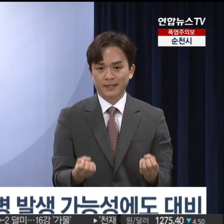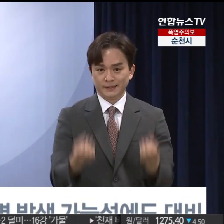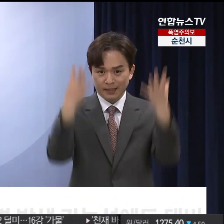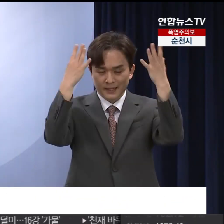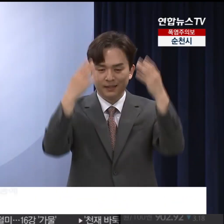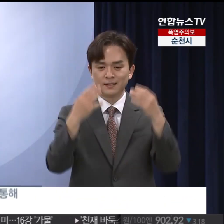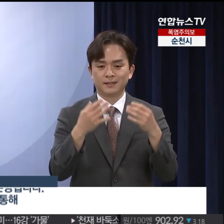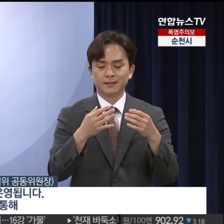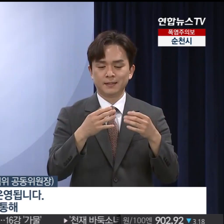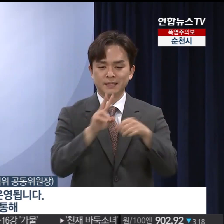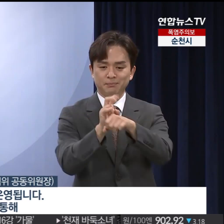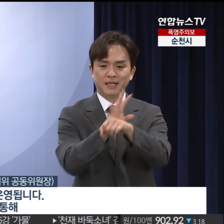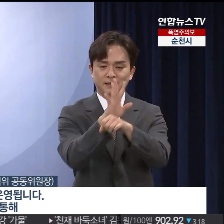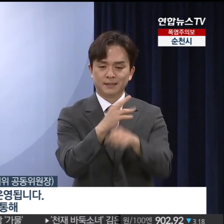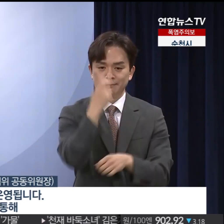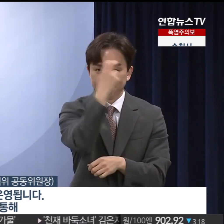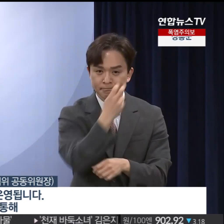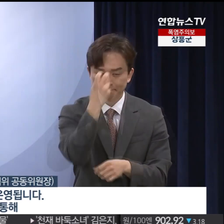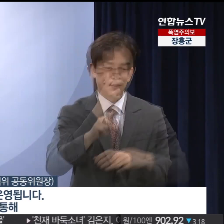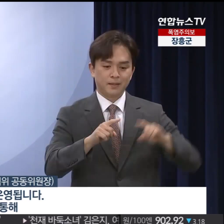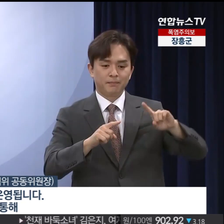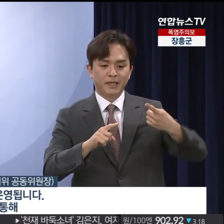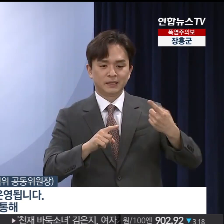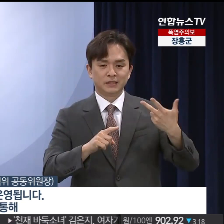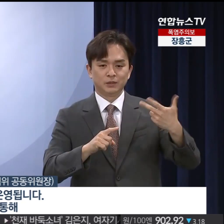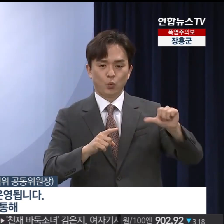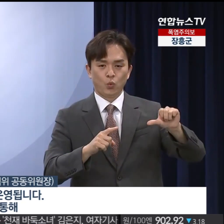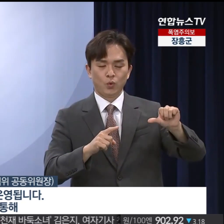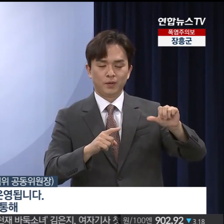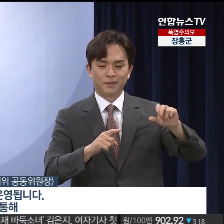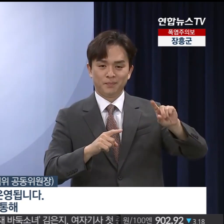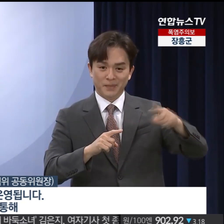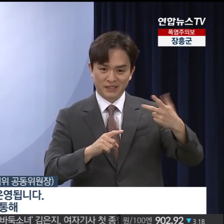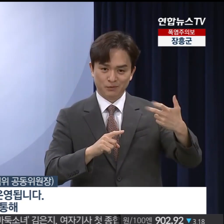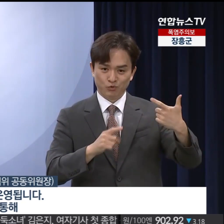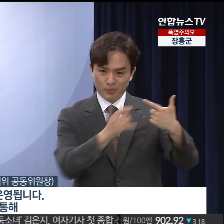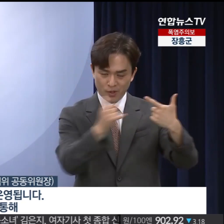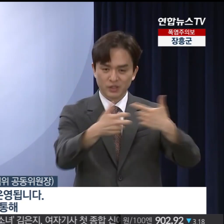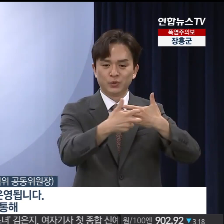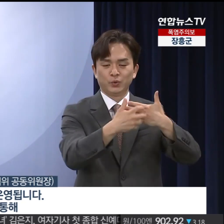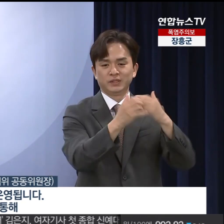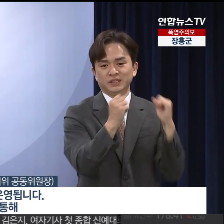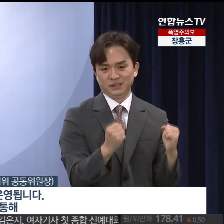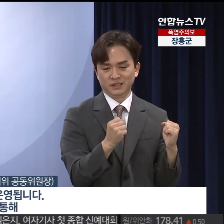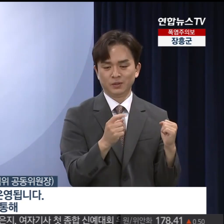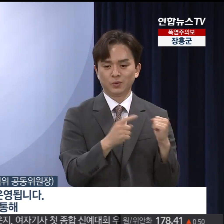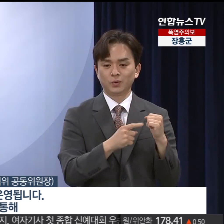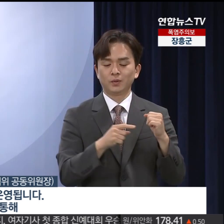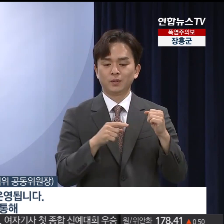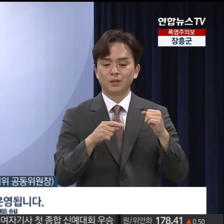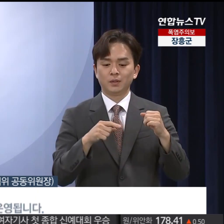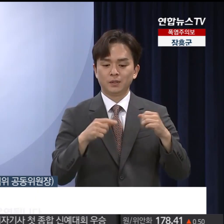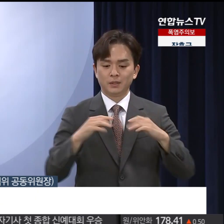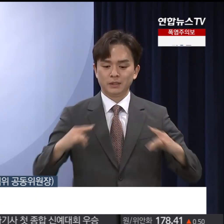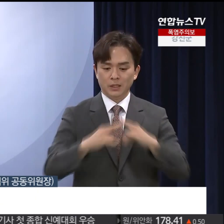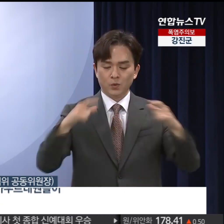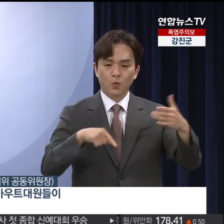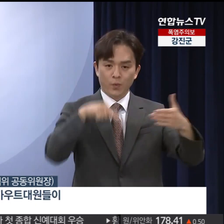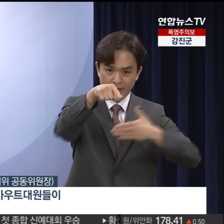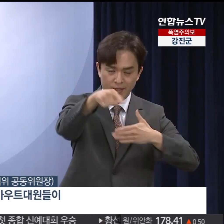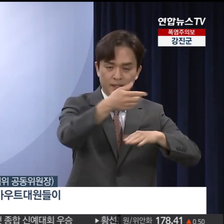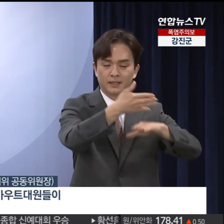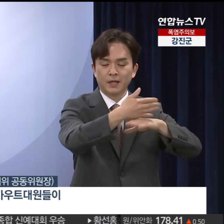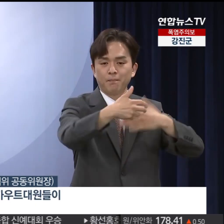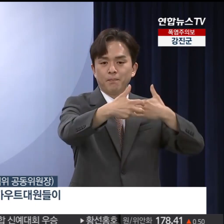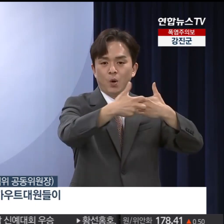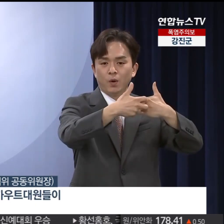24시간 운영되는 종합상황실도 운영됩니다. 잼버리 병원과 5개의 협력병원을 통해 경증 환자와 중증 환자를